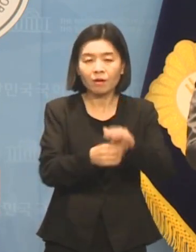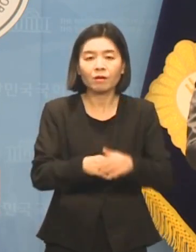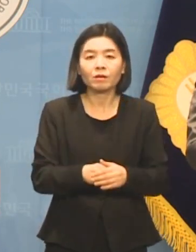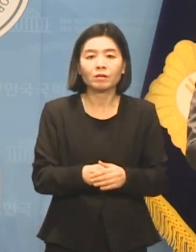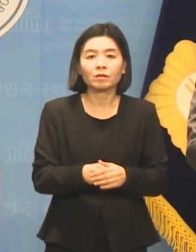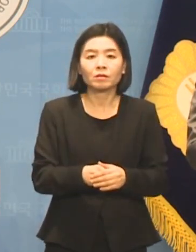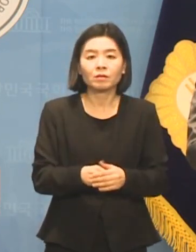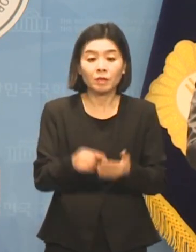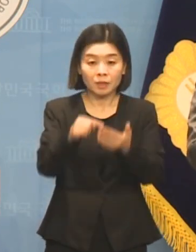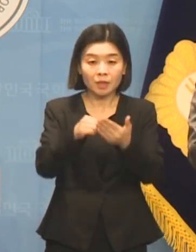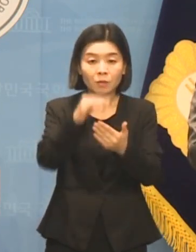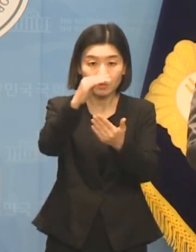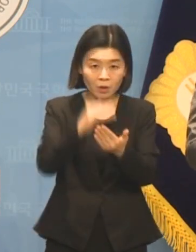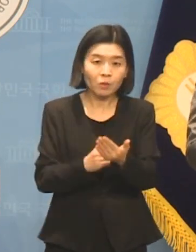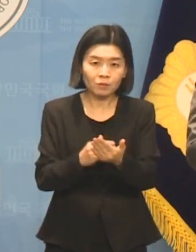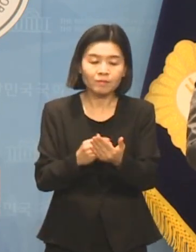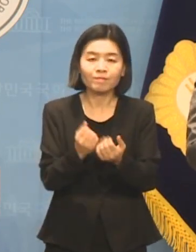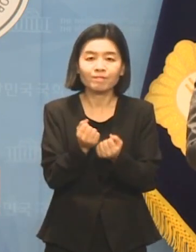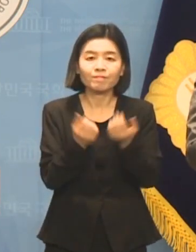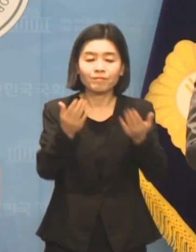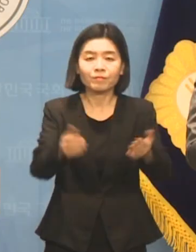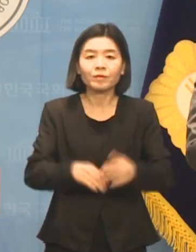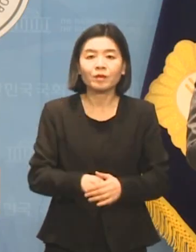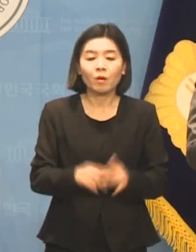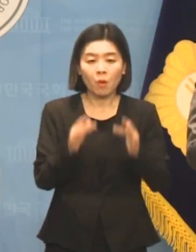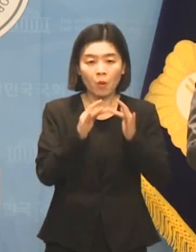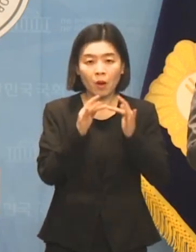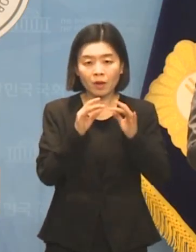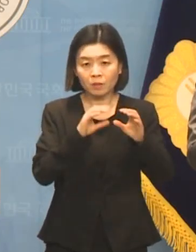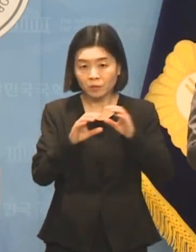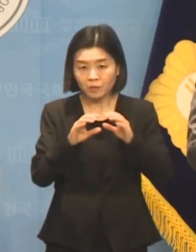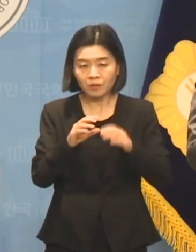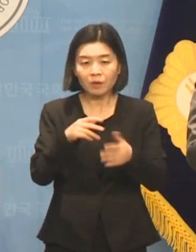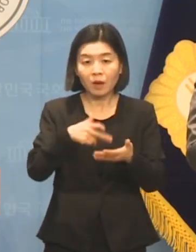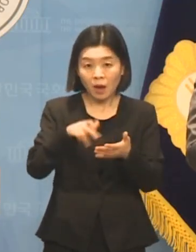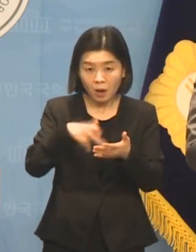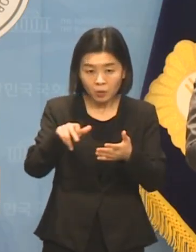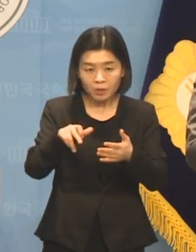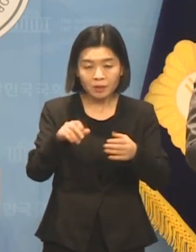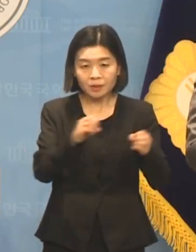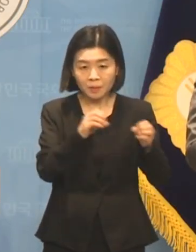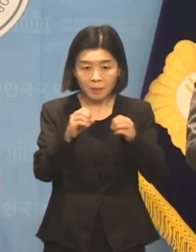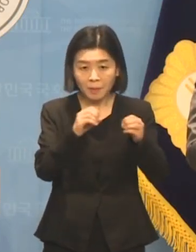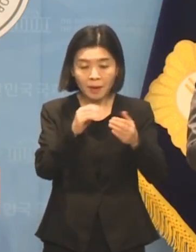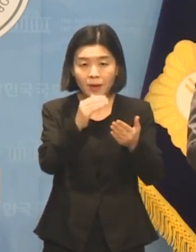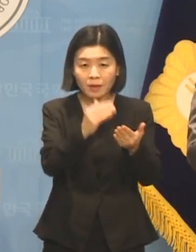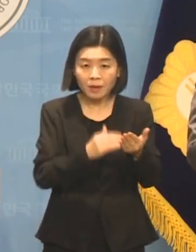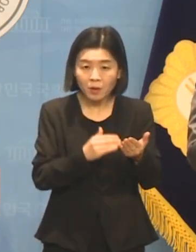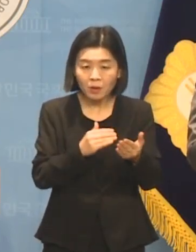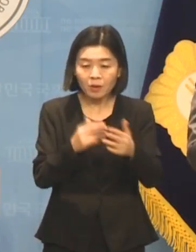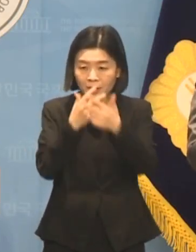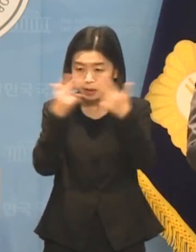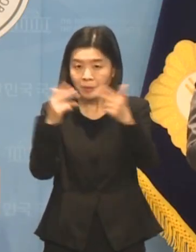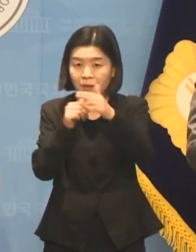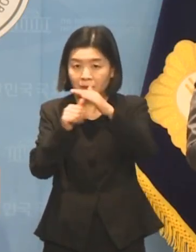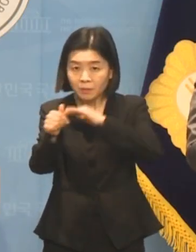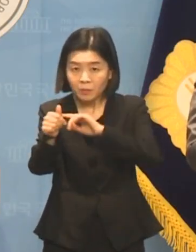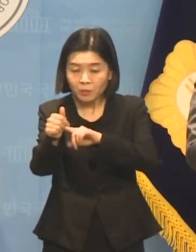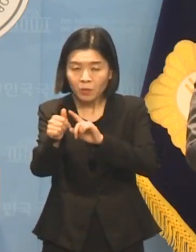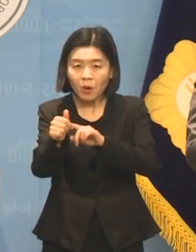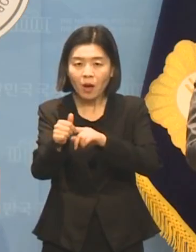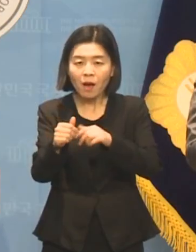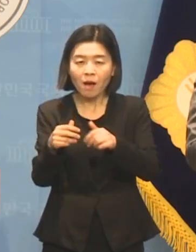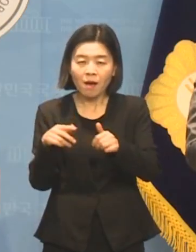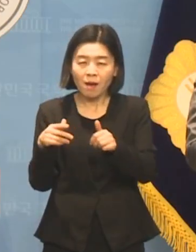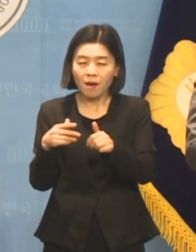주요 제보 내용에 대해서 말씀드리겠습니다. 온라인 커뮤니티와 카카오톡 오픈 채팅방에서 이재명 대표 암살